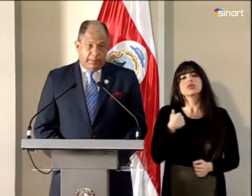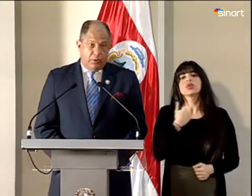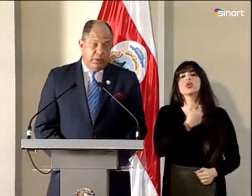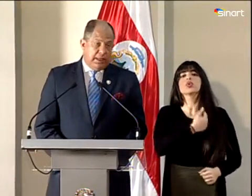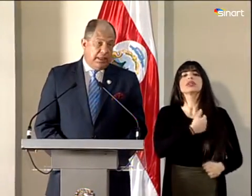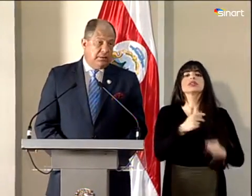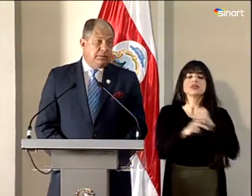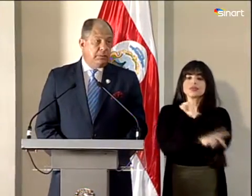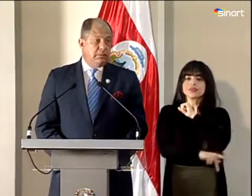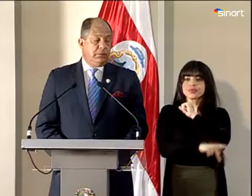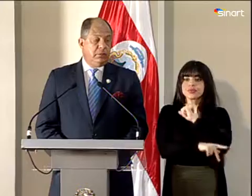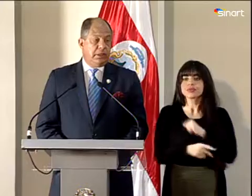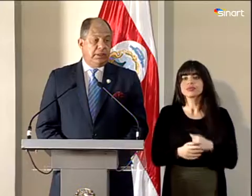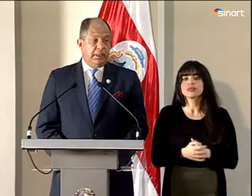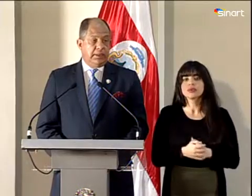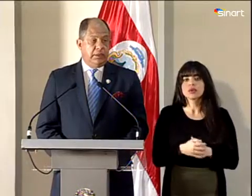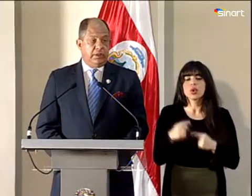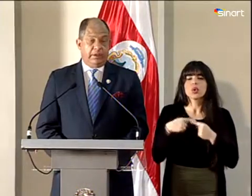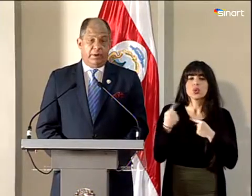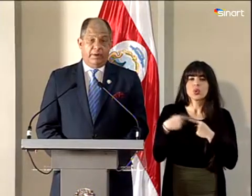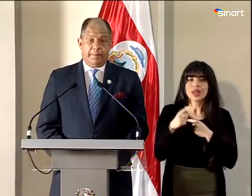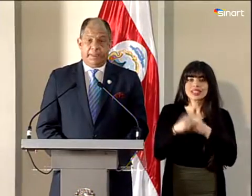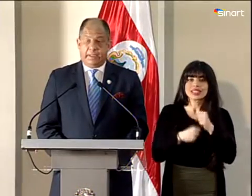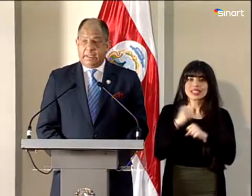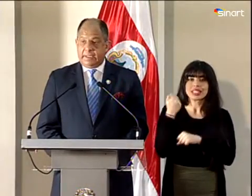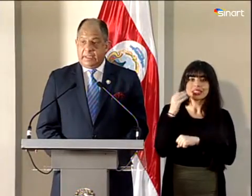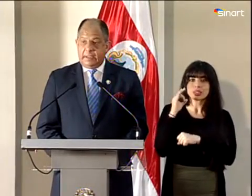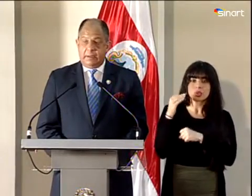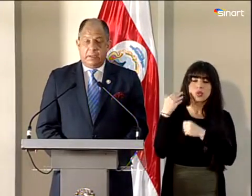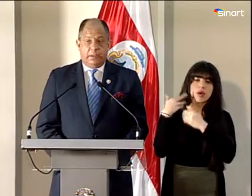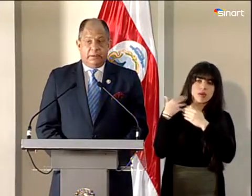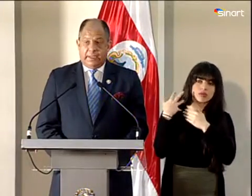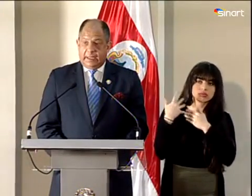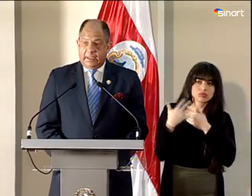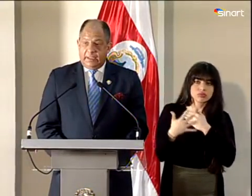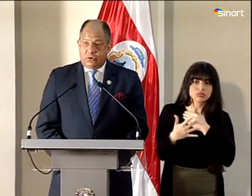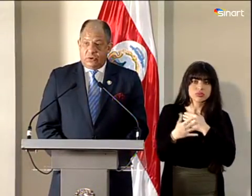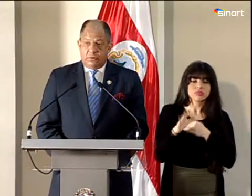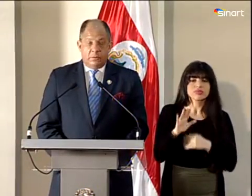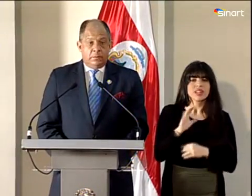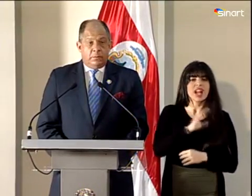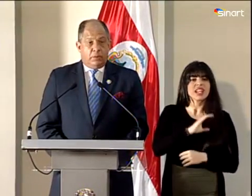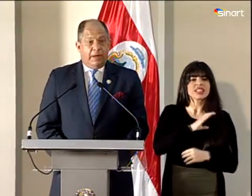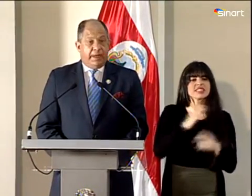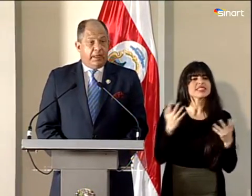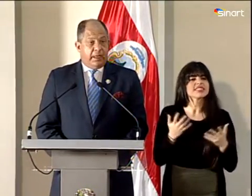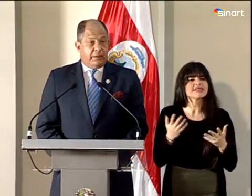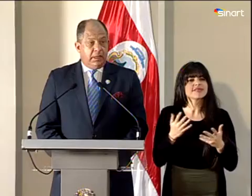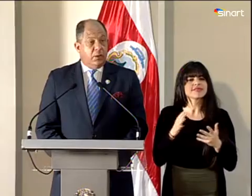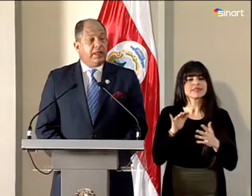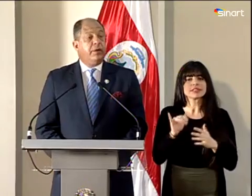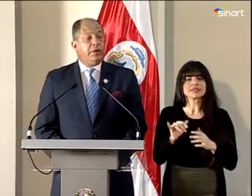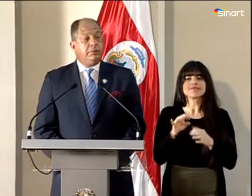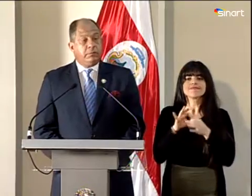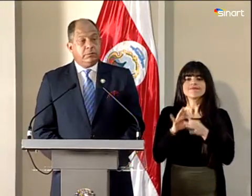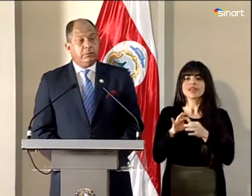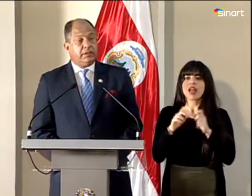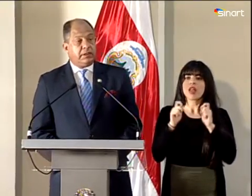Nuestra república, durante el siglo XIX y a partir de allí, se caracterizó por la marca